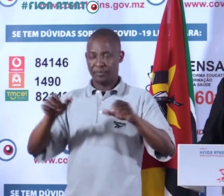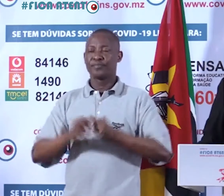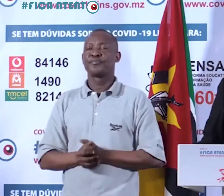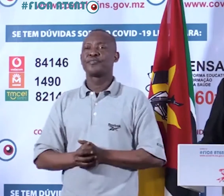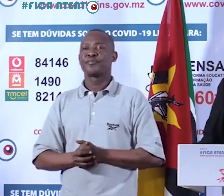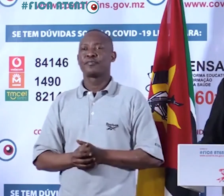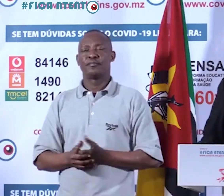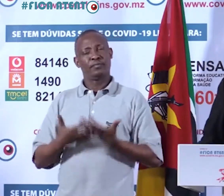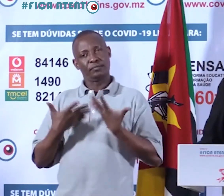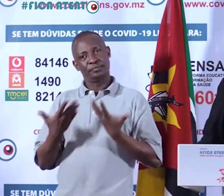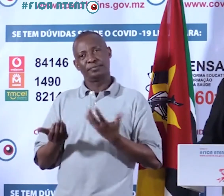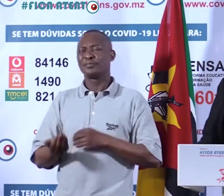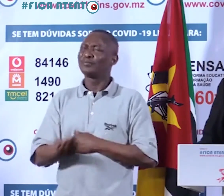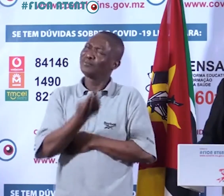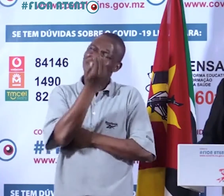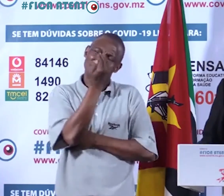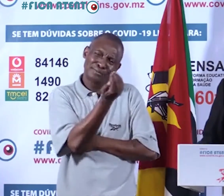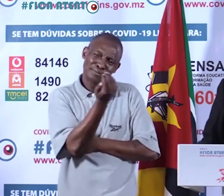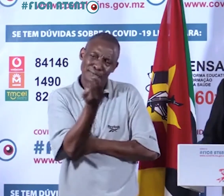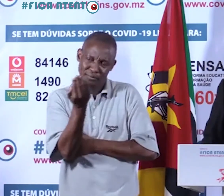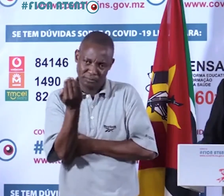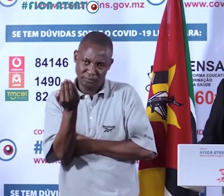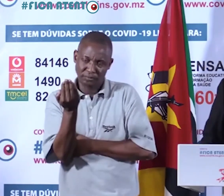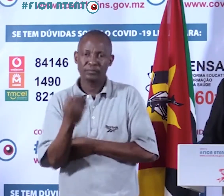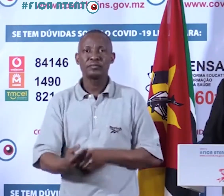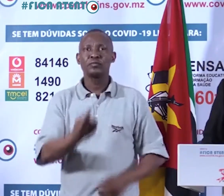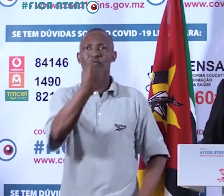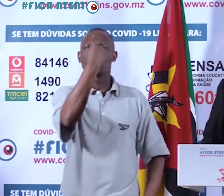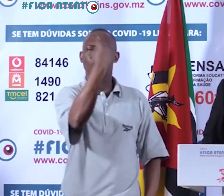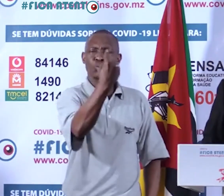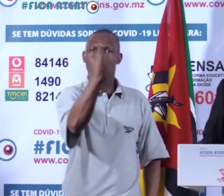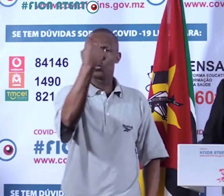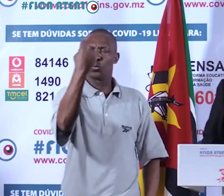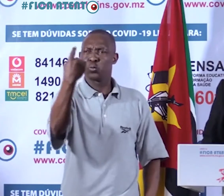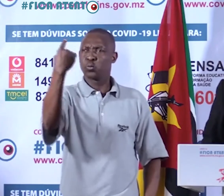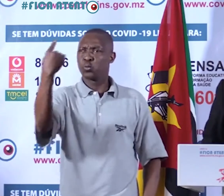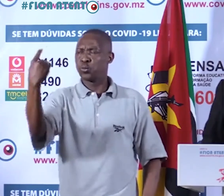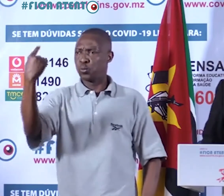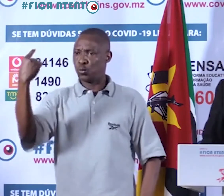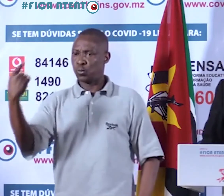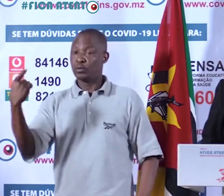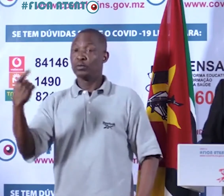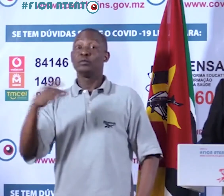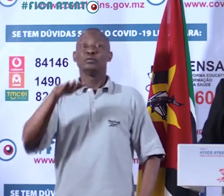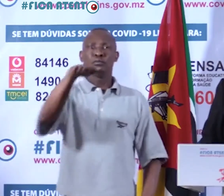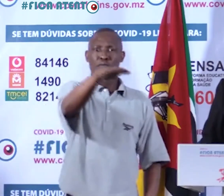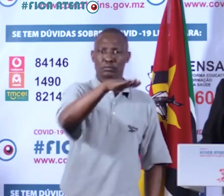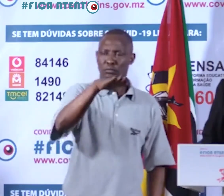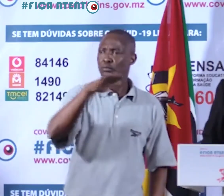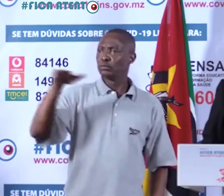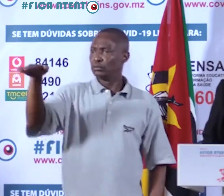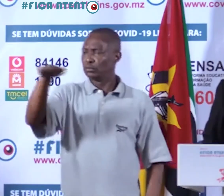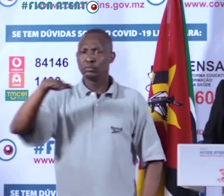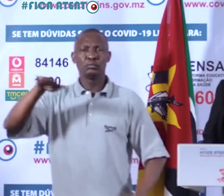Por isso, pedimos para que cada um de nós, mais uma vez, seja um ativista e um educador de saúde contra